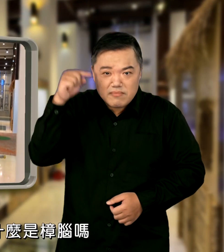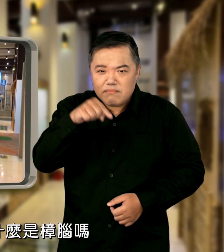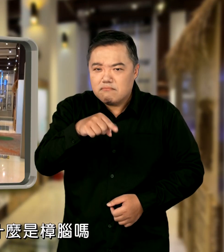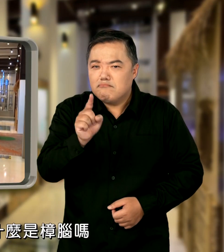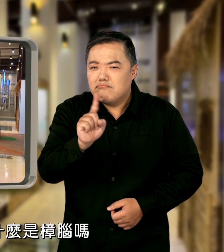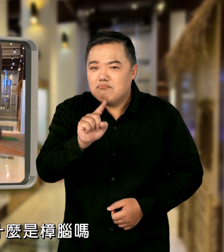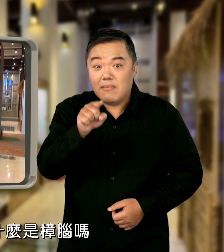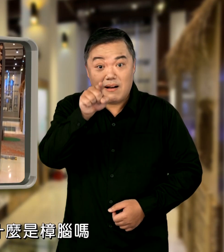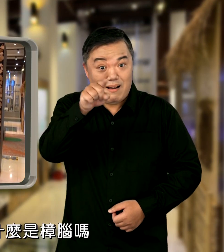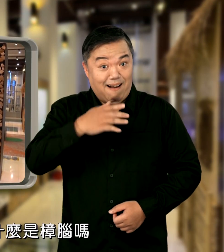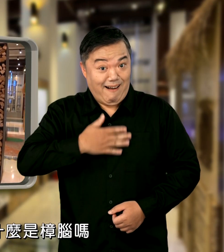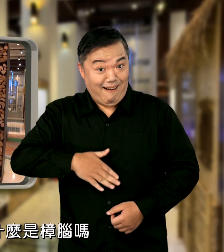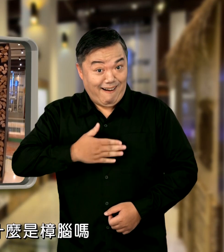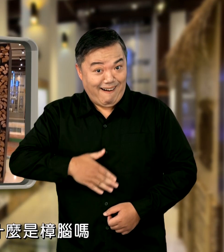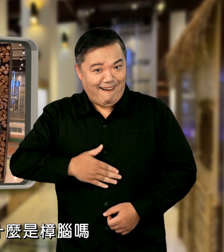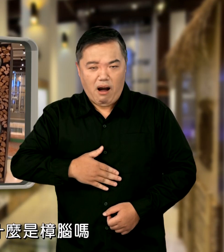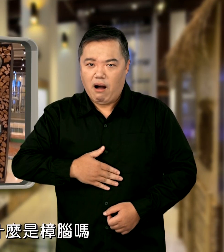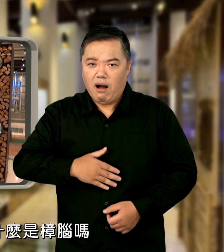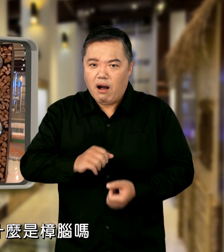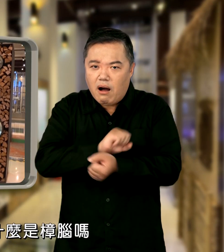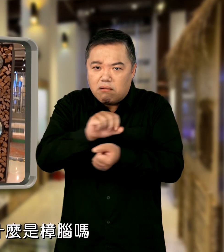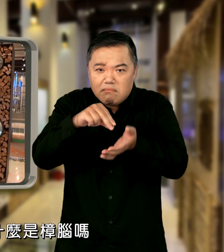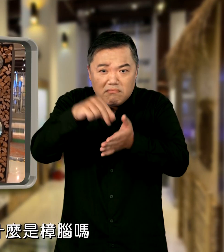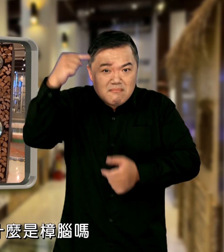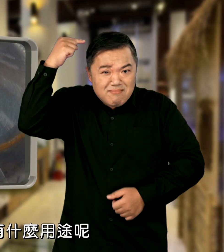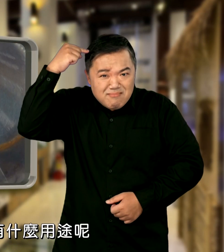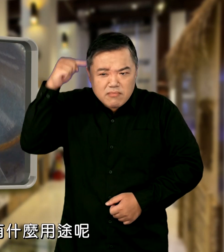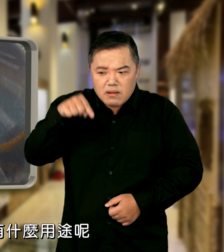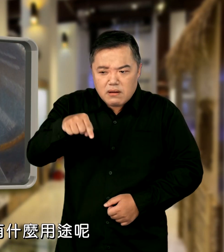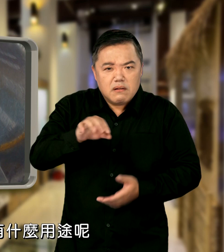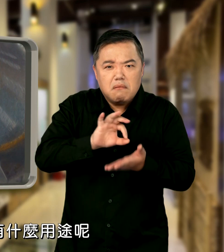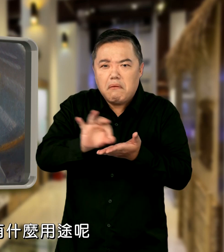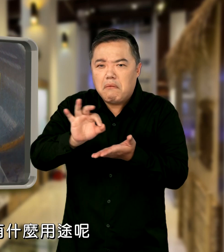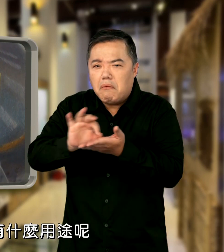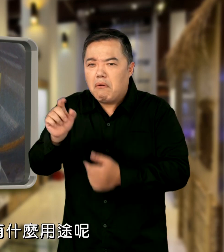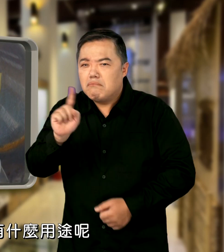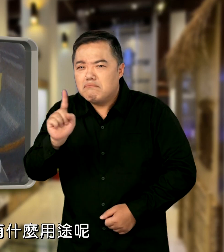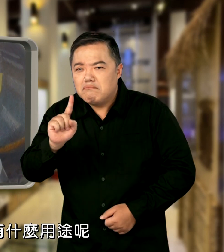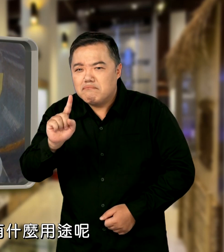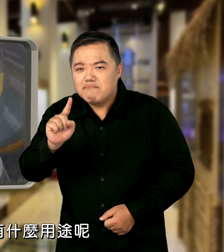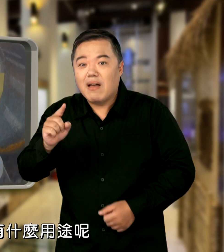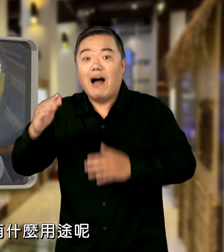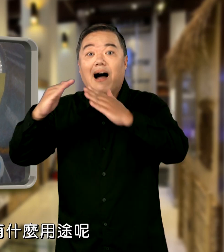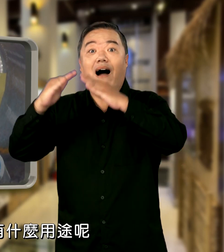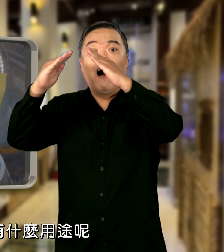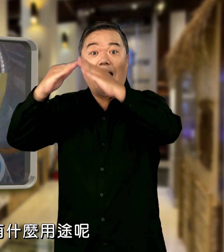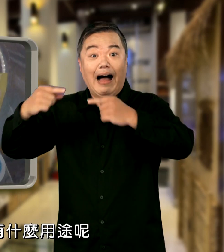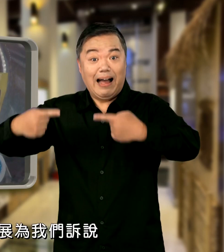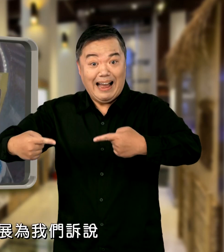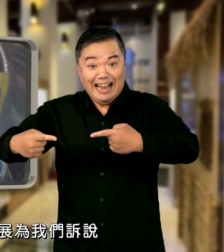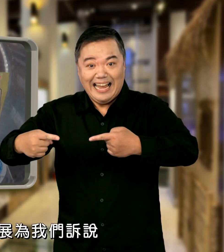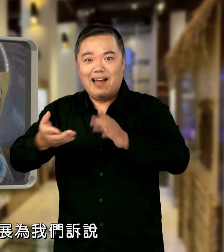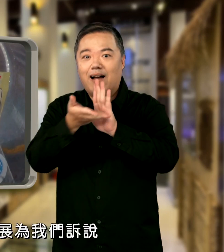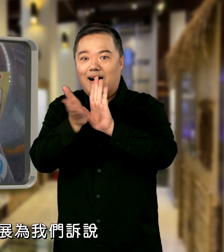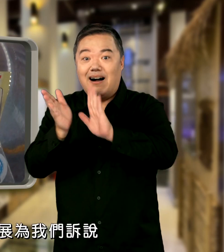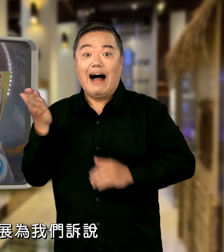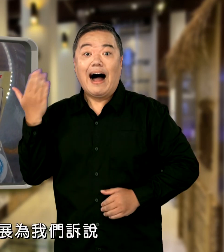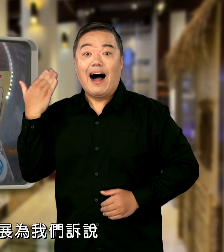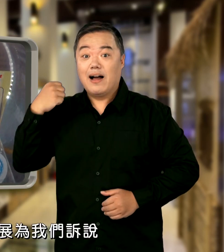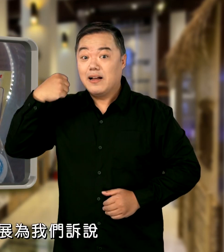知道什么是樟脑吗？樟脑又有什么用途呢？一楼常设展，为我